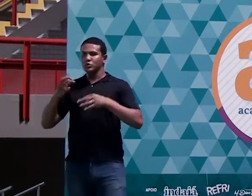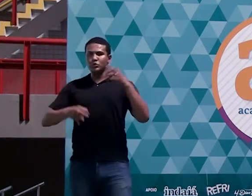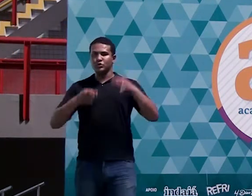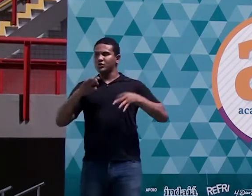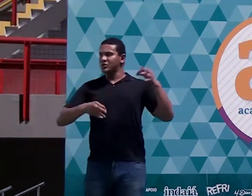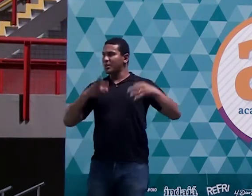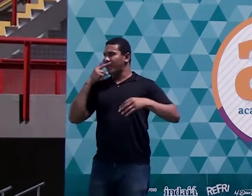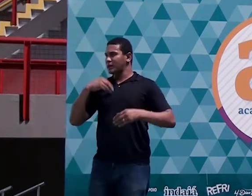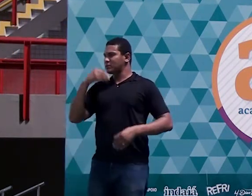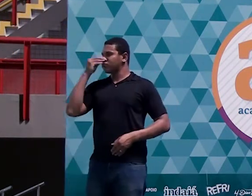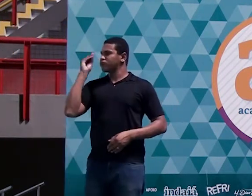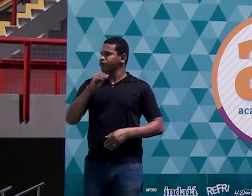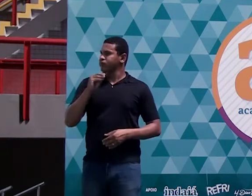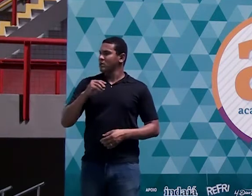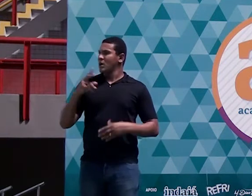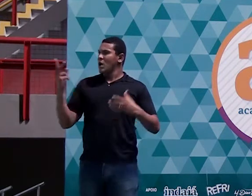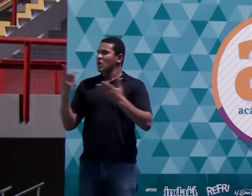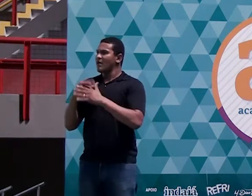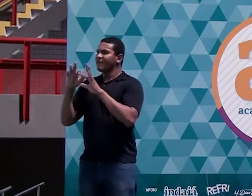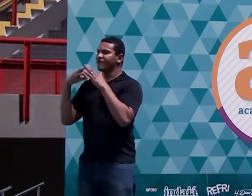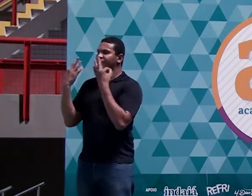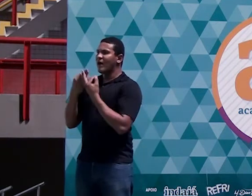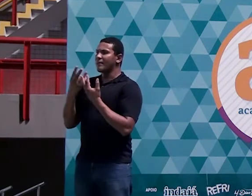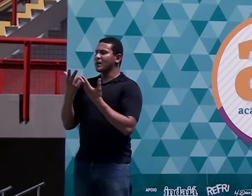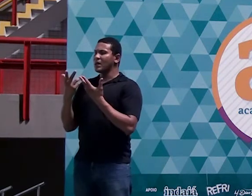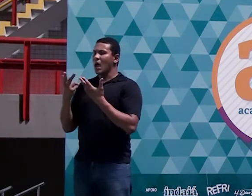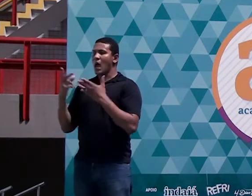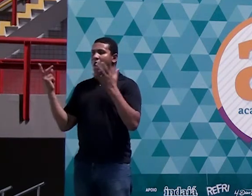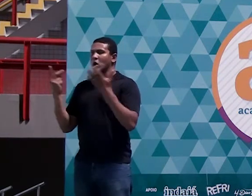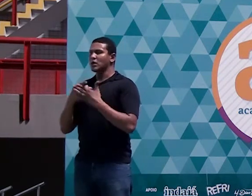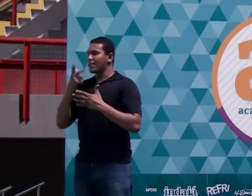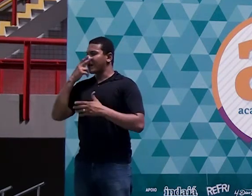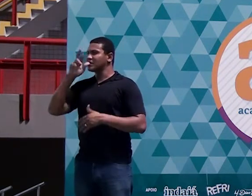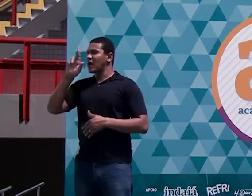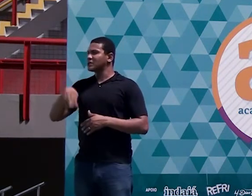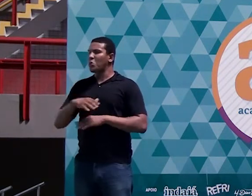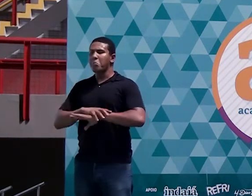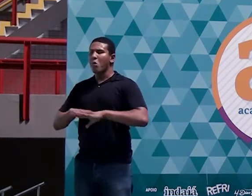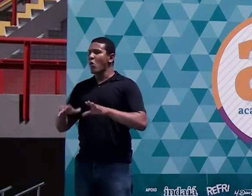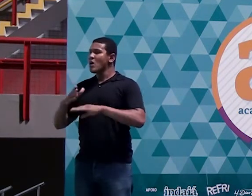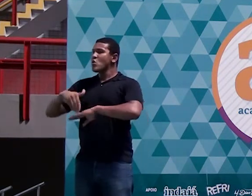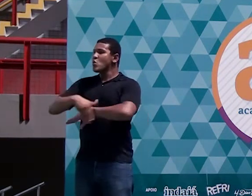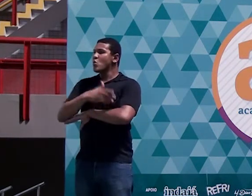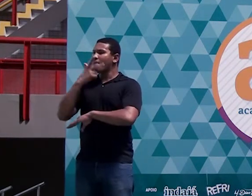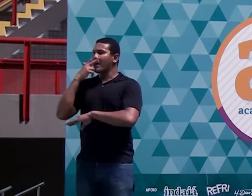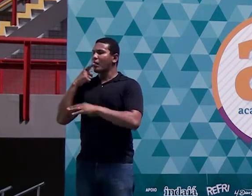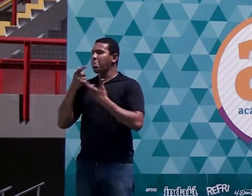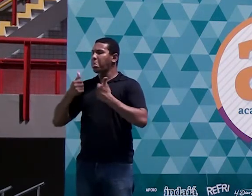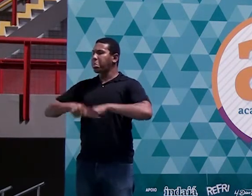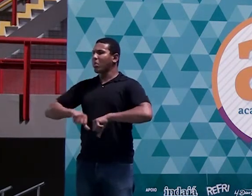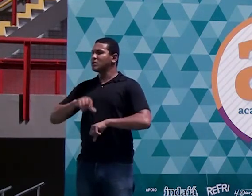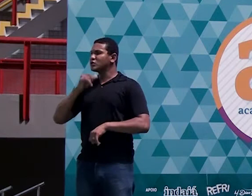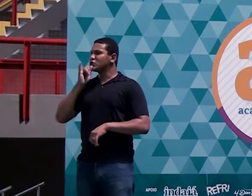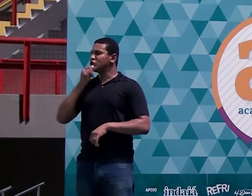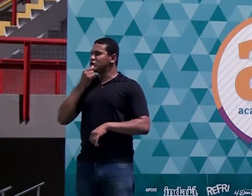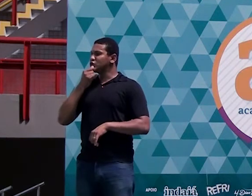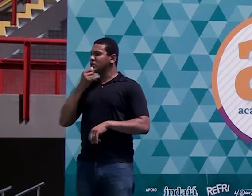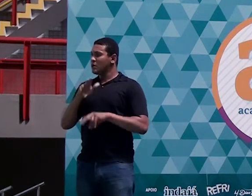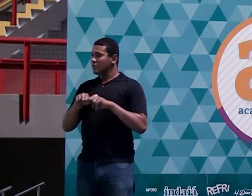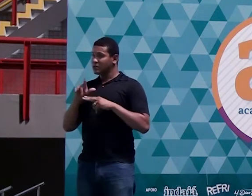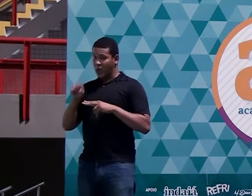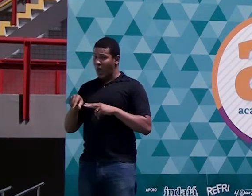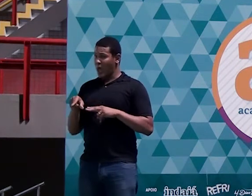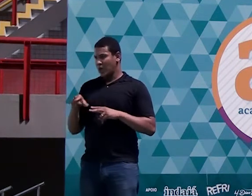os ofícios param, as famílias perdem sua coerência e as ruas a sua animação. Tudo fica reduzido a uma